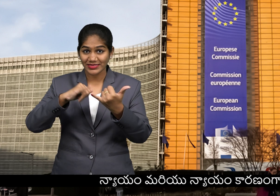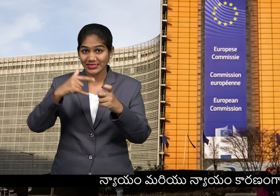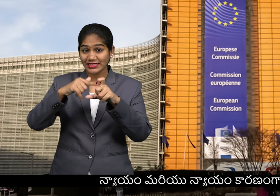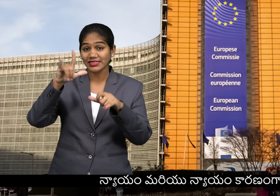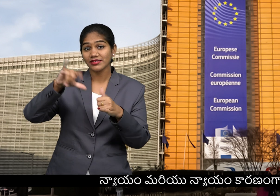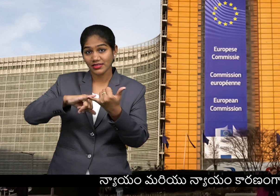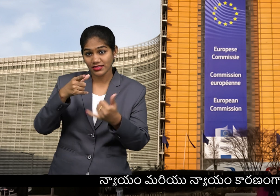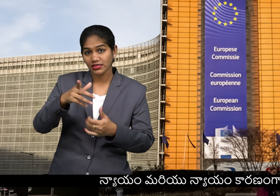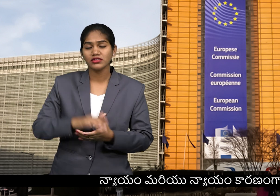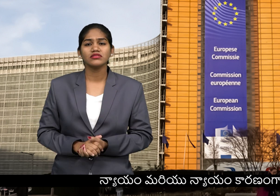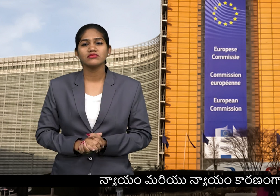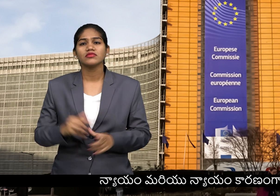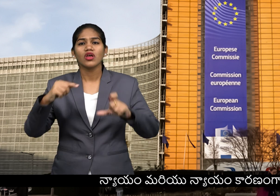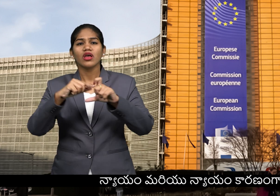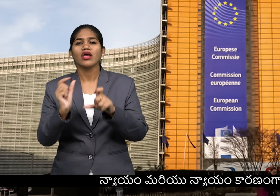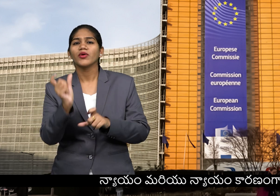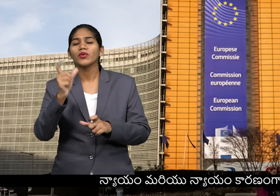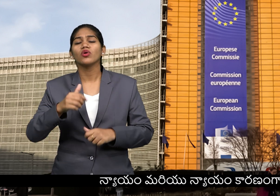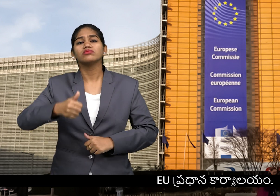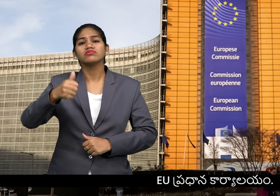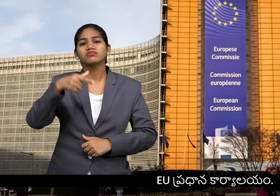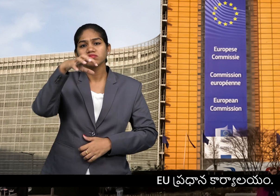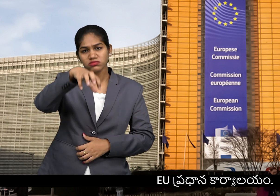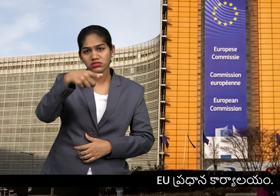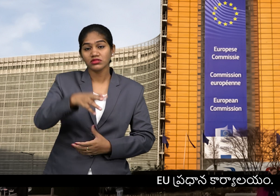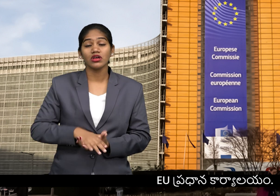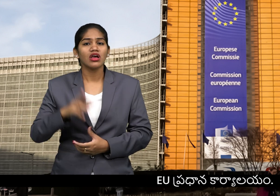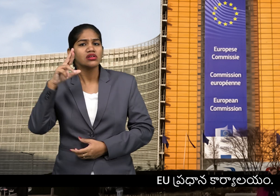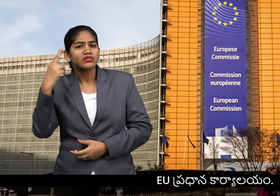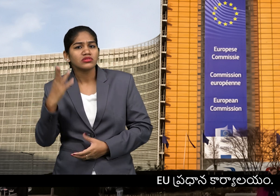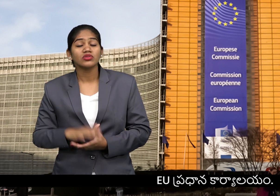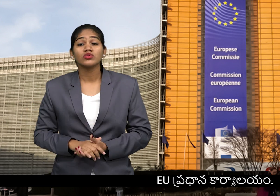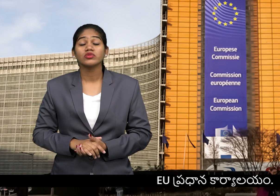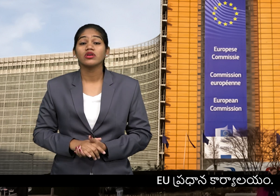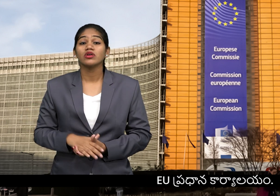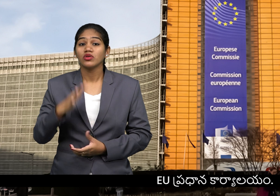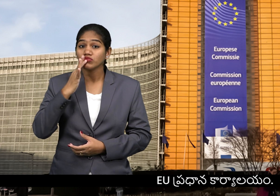న్యాయం మరియు న్యాయ కారణంగా బ్రస్సెల్స్ EU ప్రధాన కార్యాలయం.